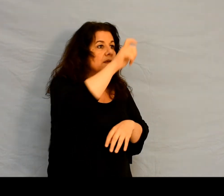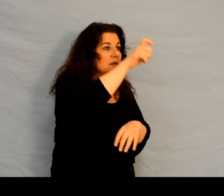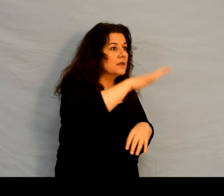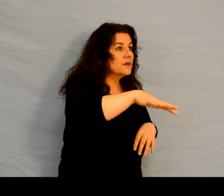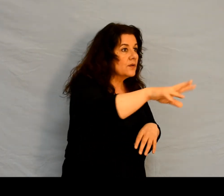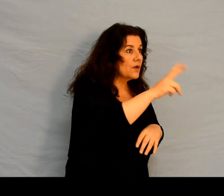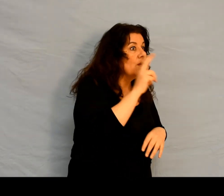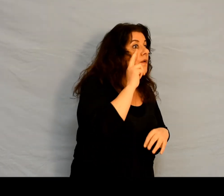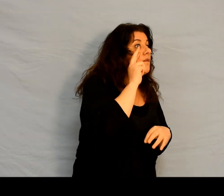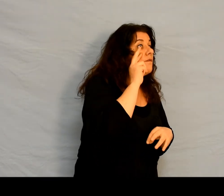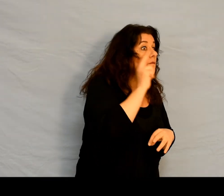aveugles. »